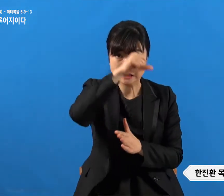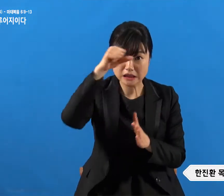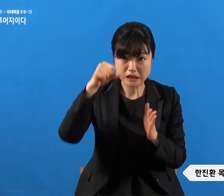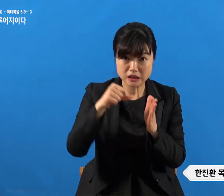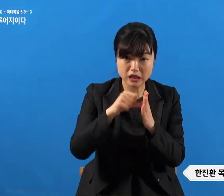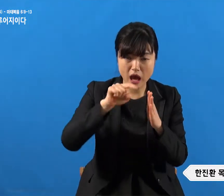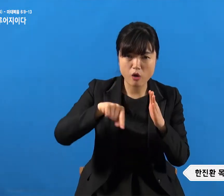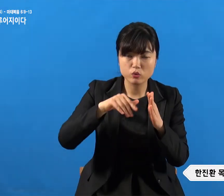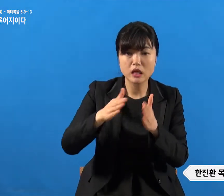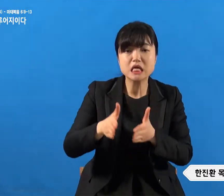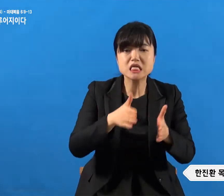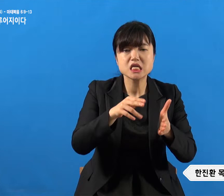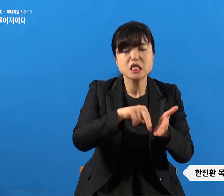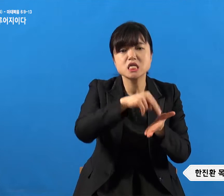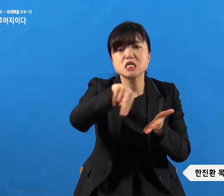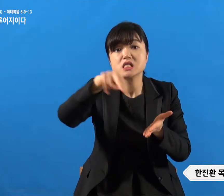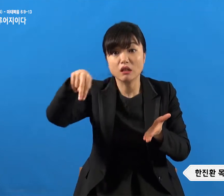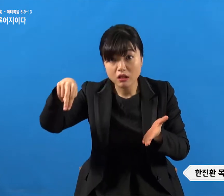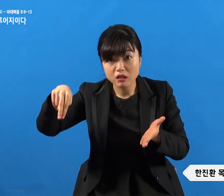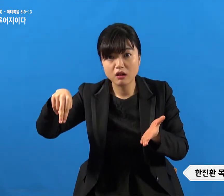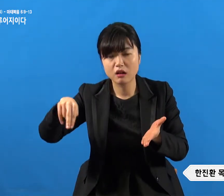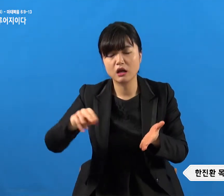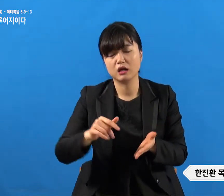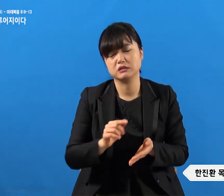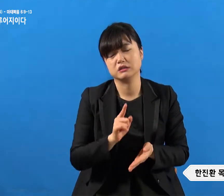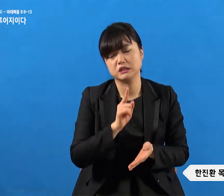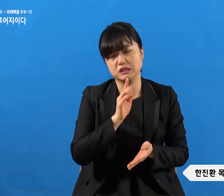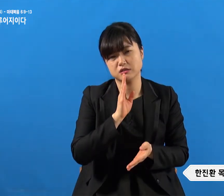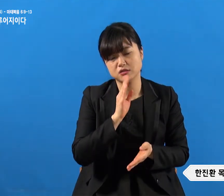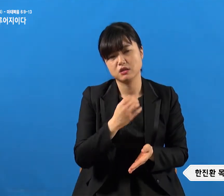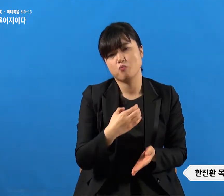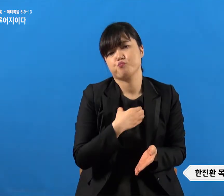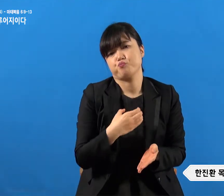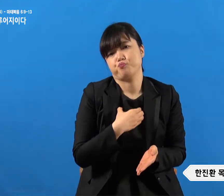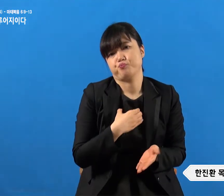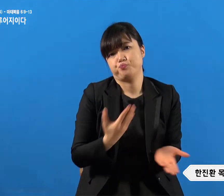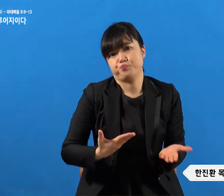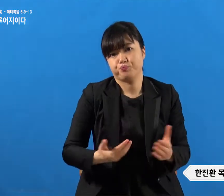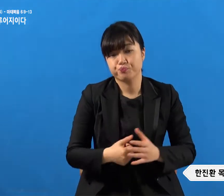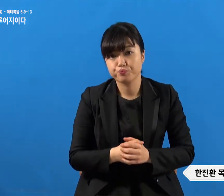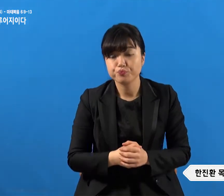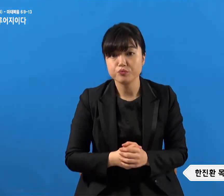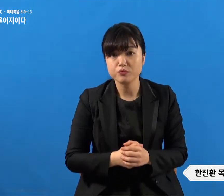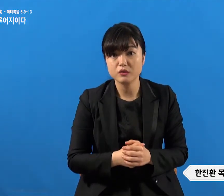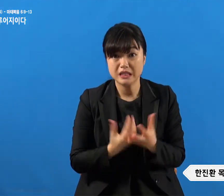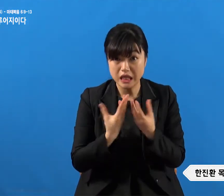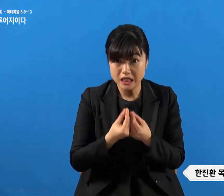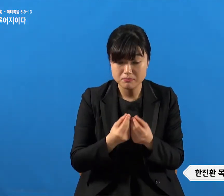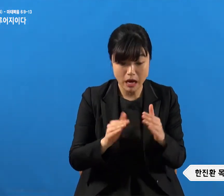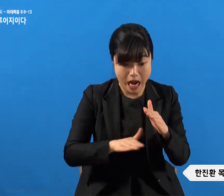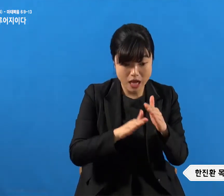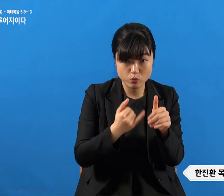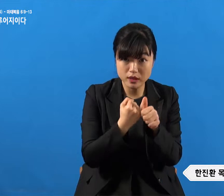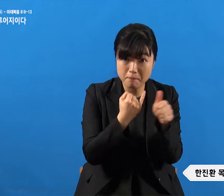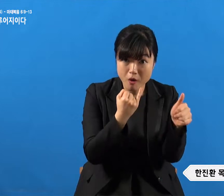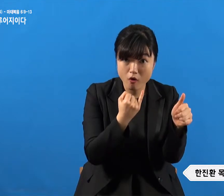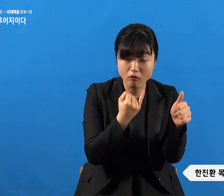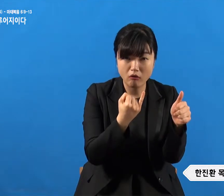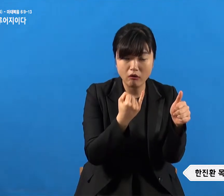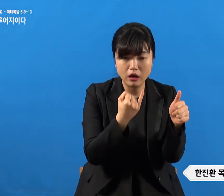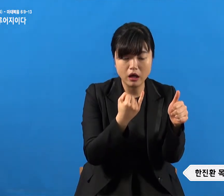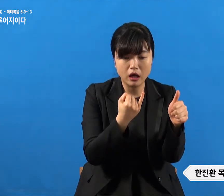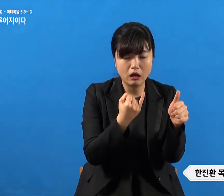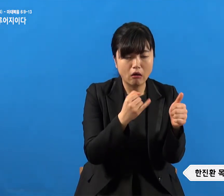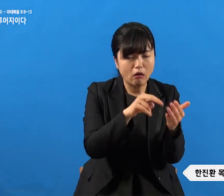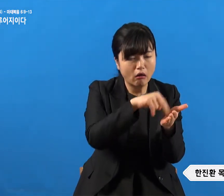인생을 살면서 길을 잃는다는 것은 심각한 일이 아닐 수가 없습니다. 가장이 길을